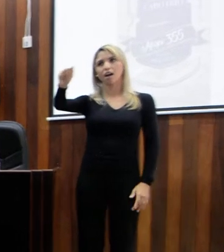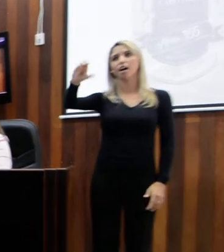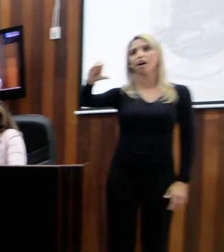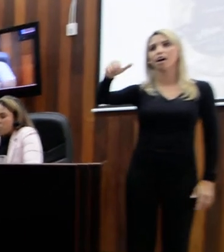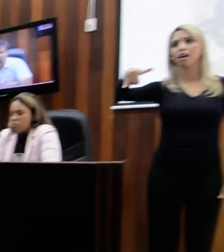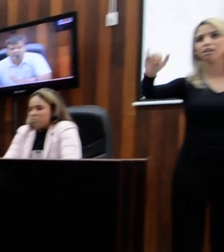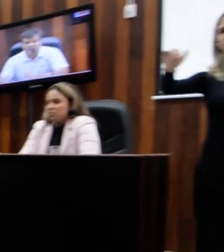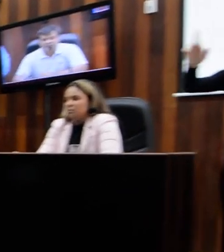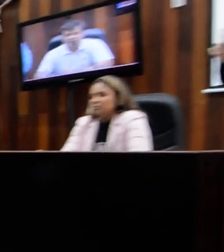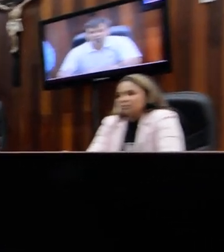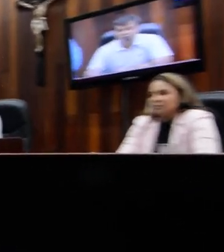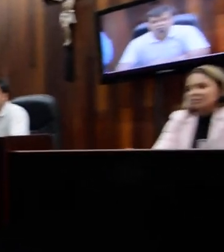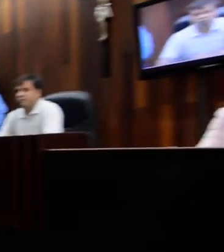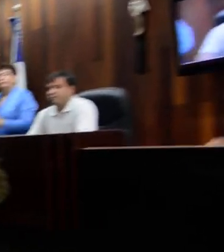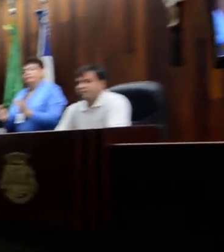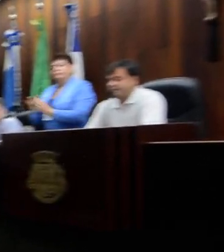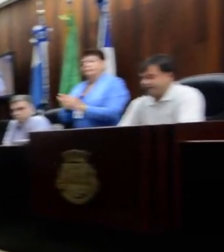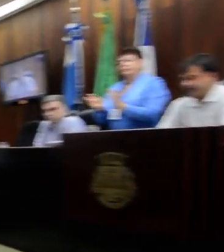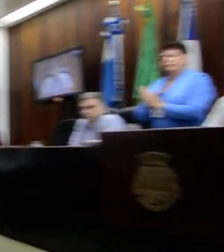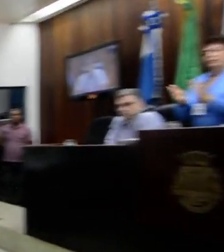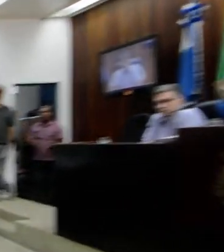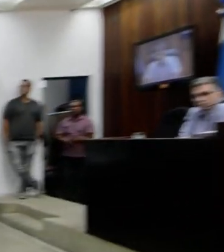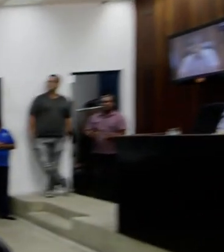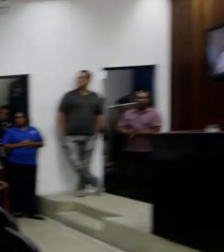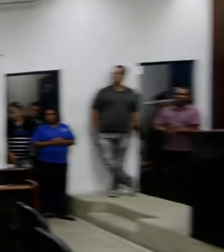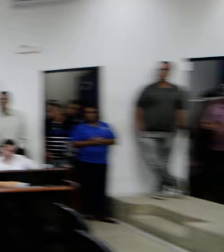representada a família, foi um...